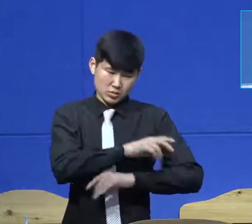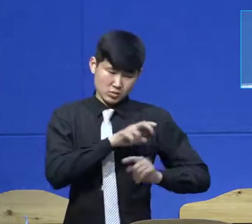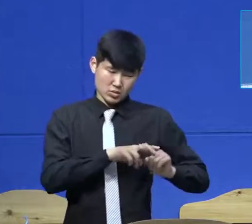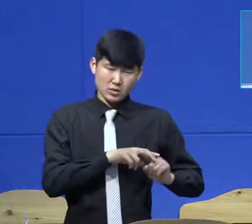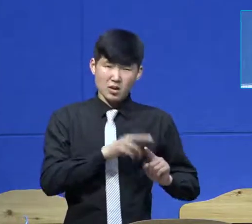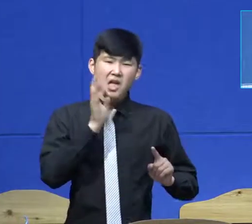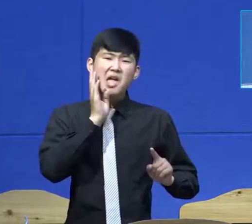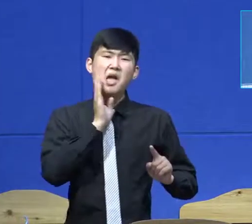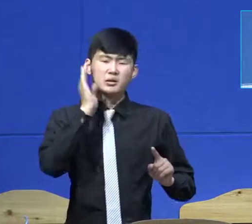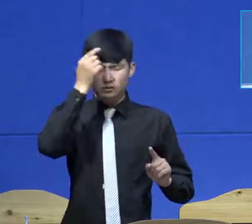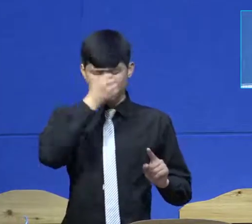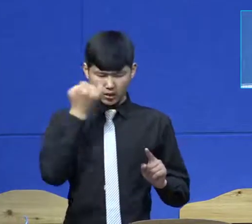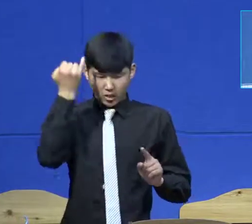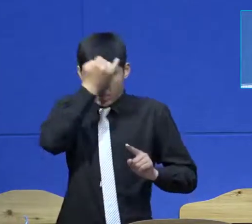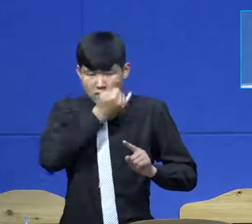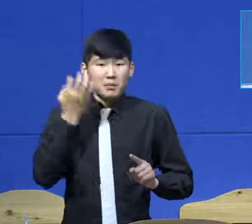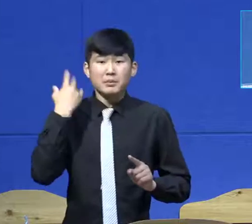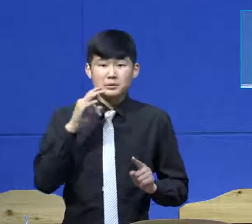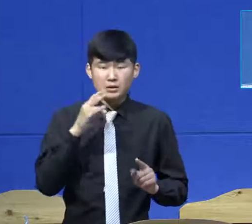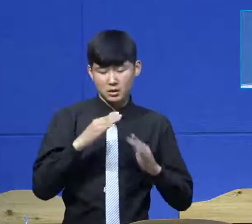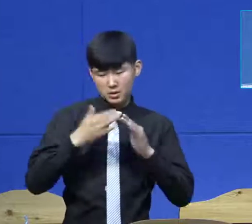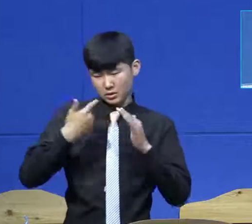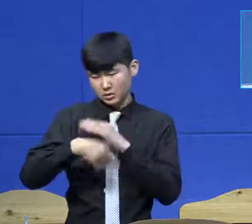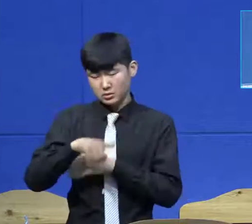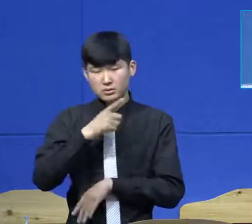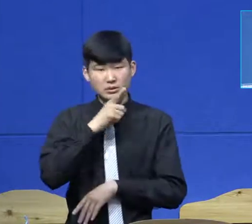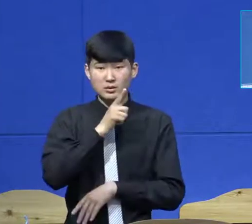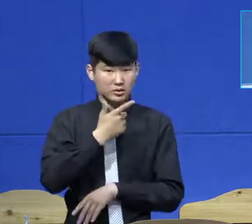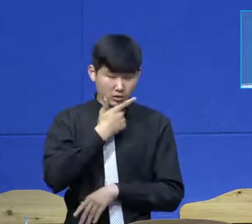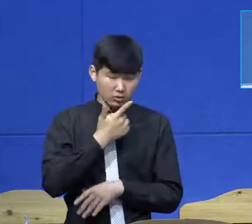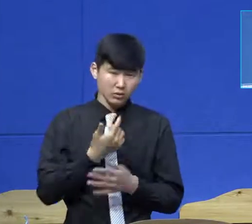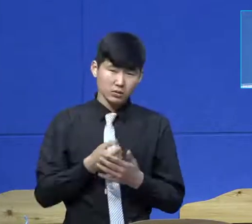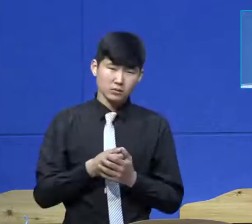муухай байсан. Авах юмгүй байсан гэж байгаа. Тийм учраас гадагшаа гарддаг ч үгүй.